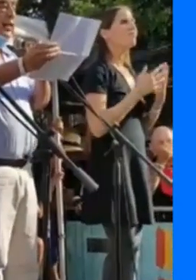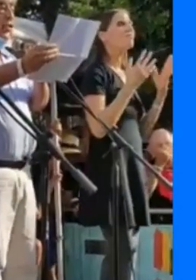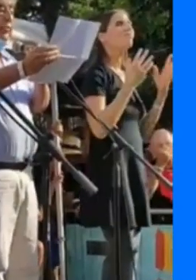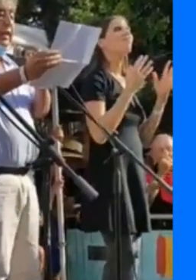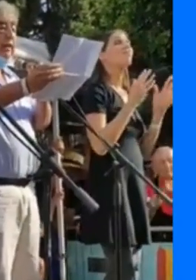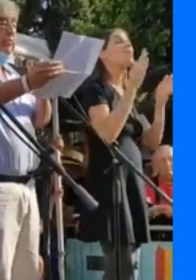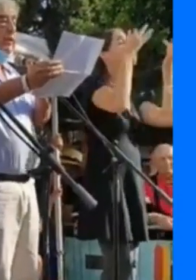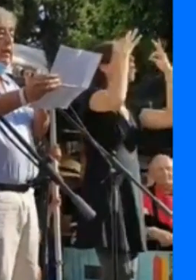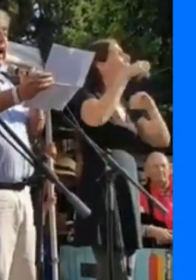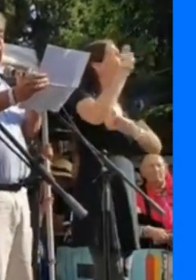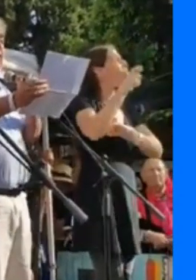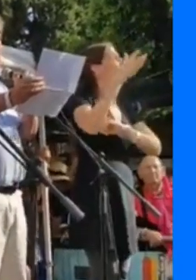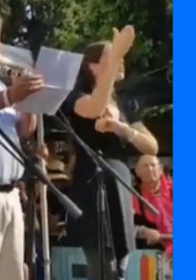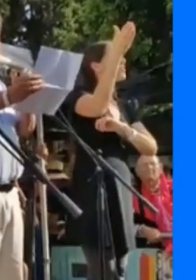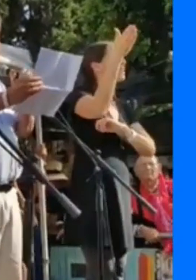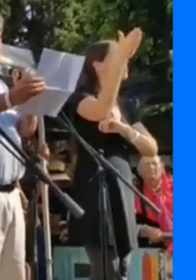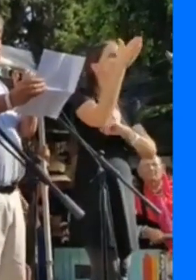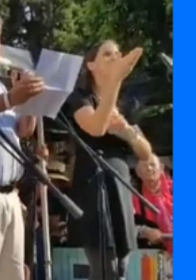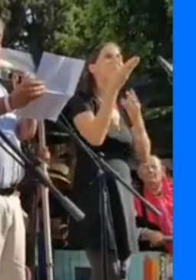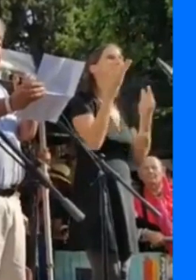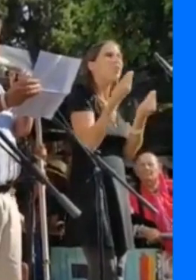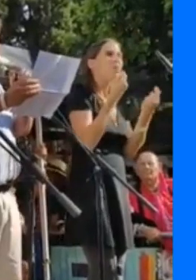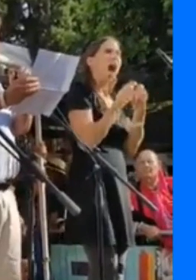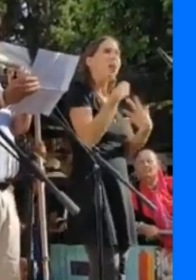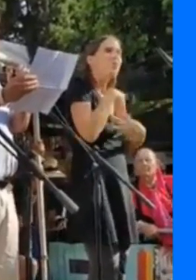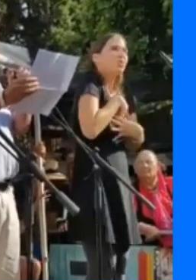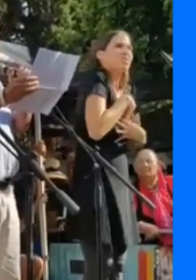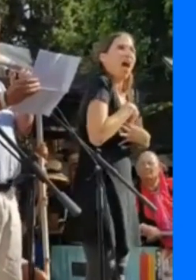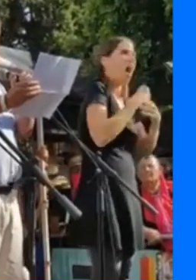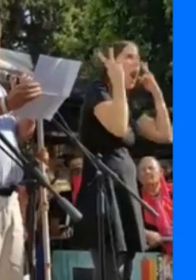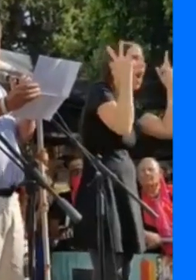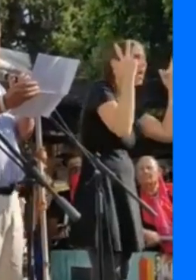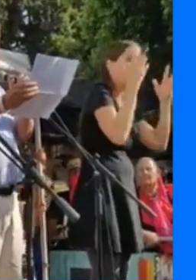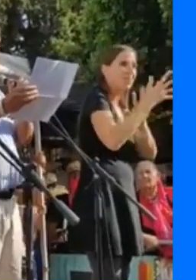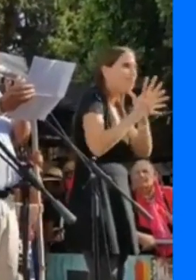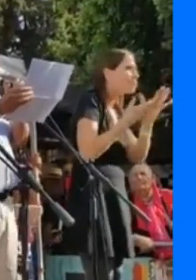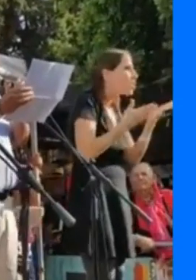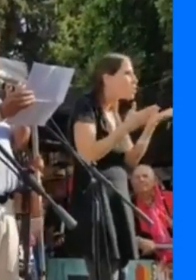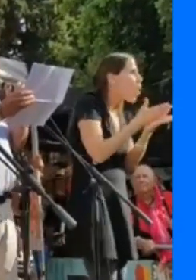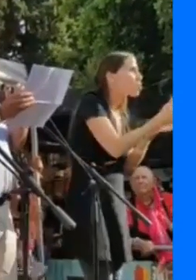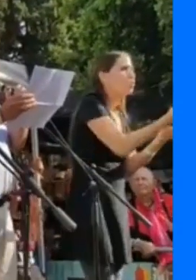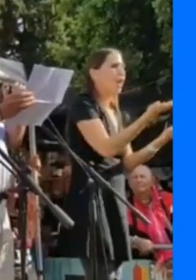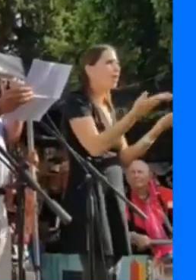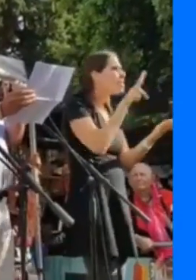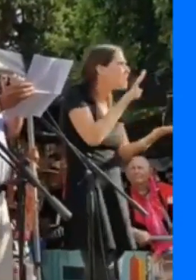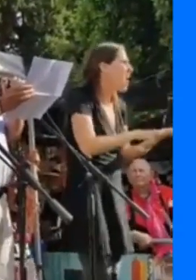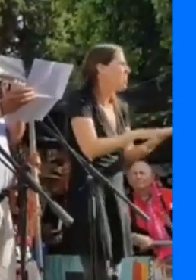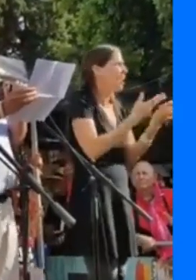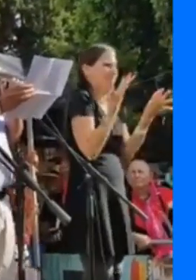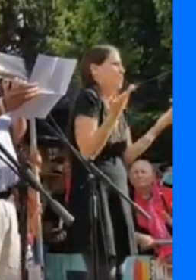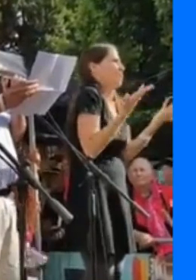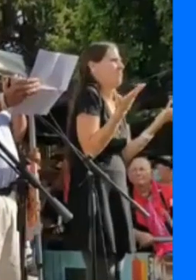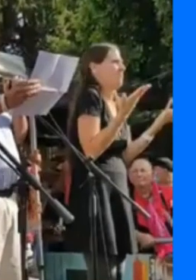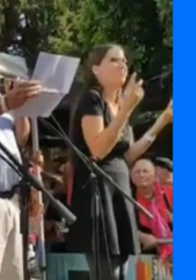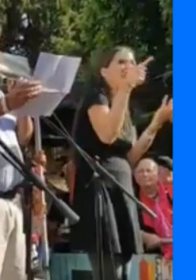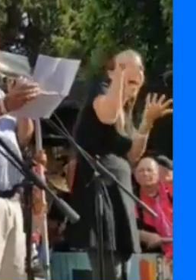מכובדיי השופטים, על מוסר ועל ערכים, על יושר ועל צדק. הרי